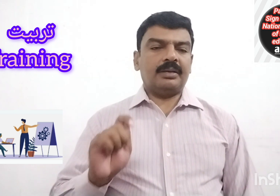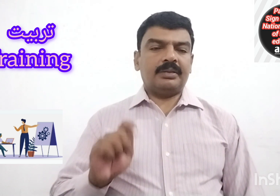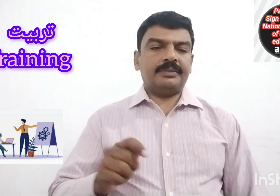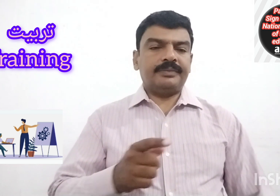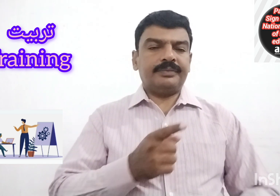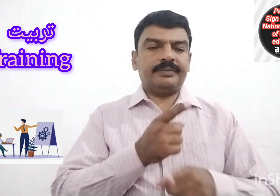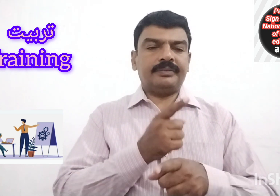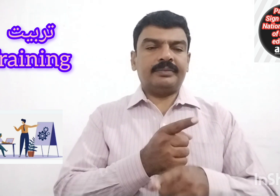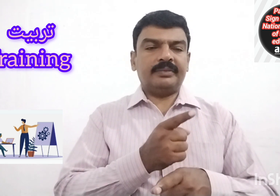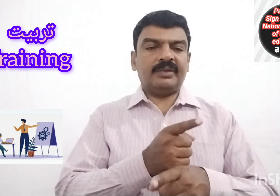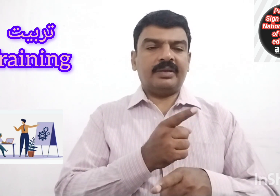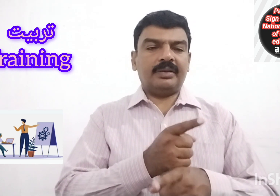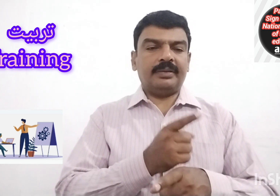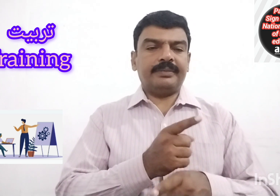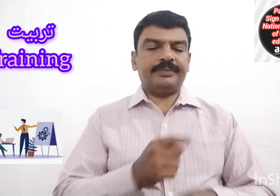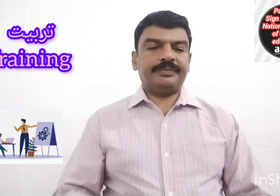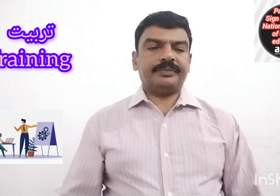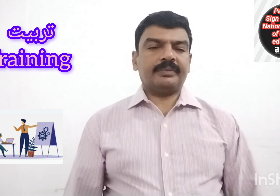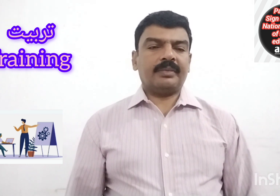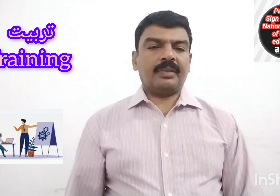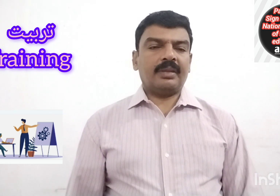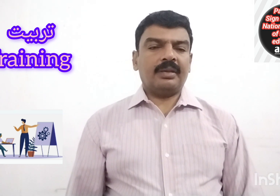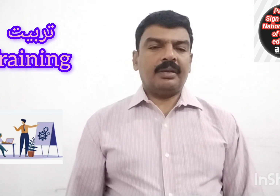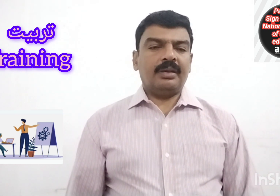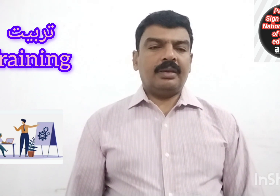काम, तालीम।